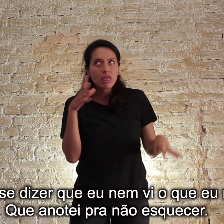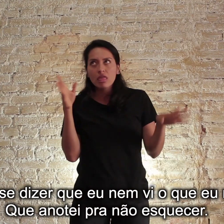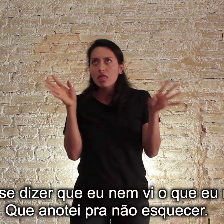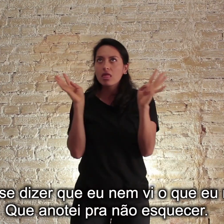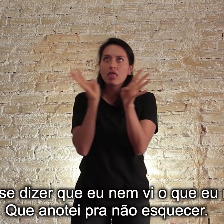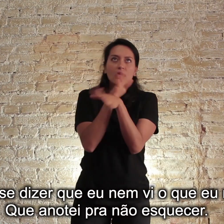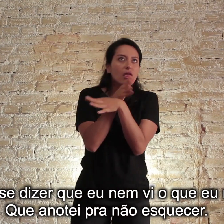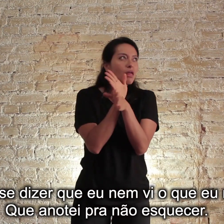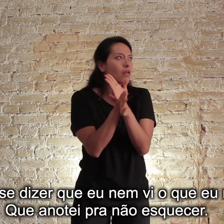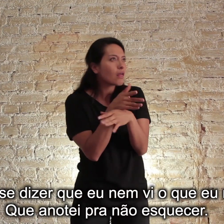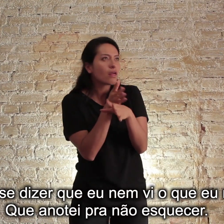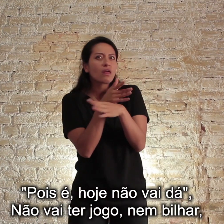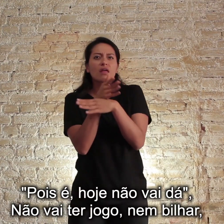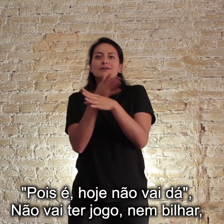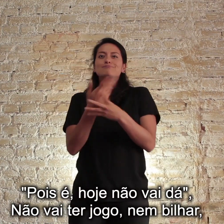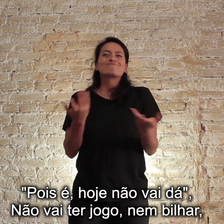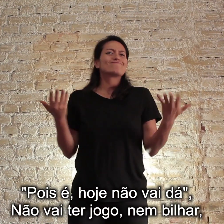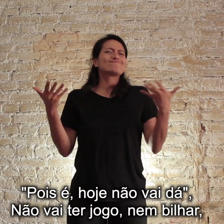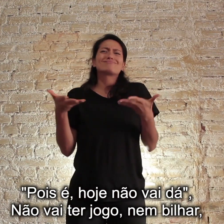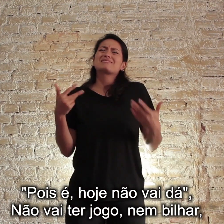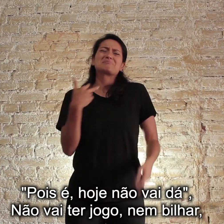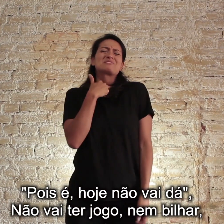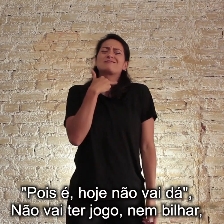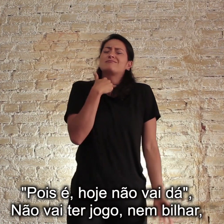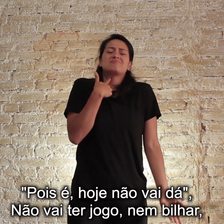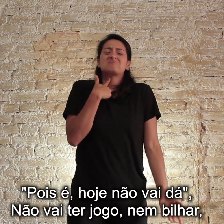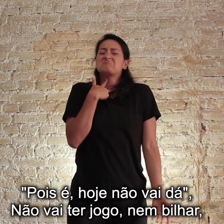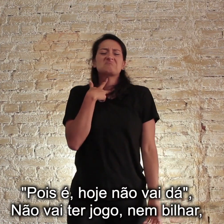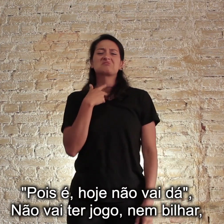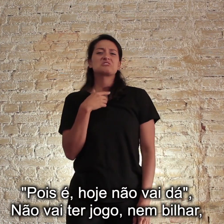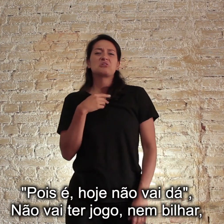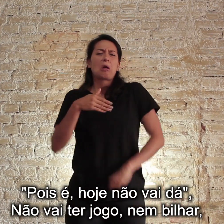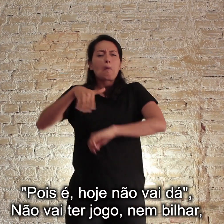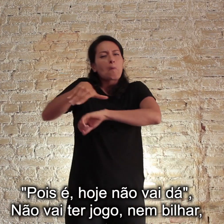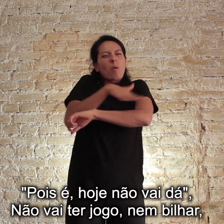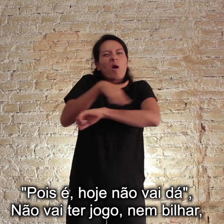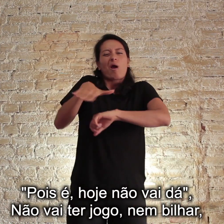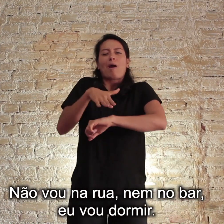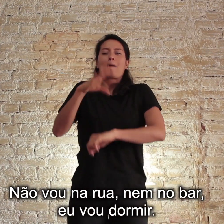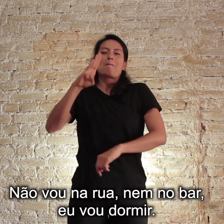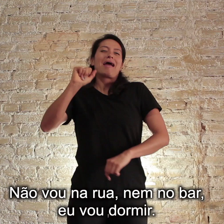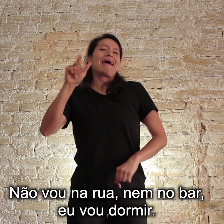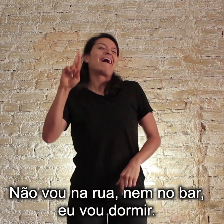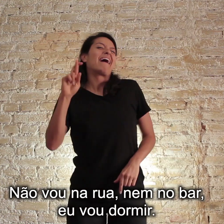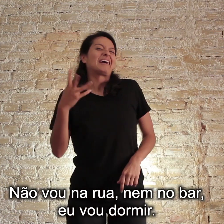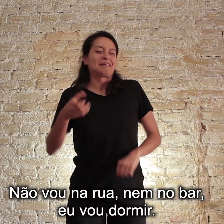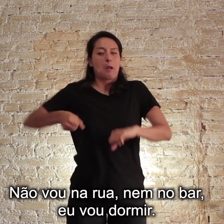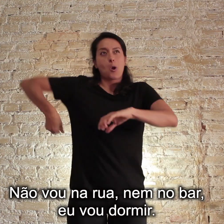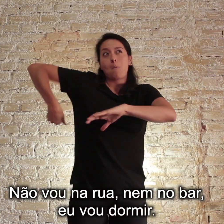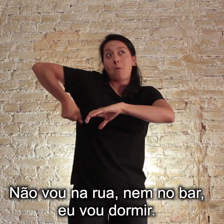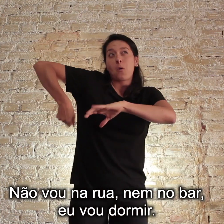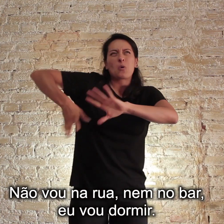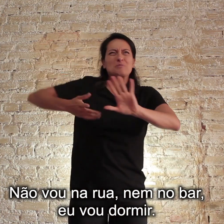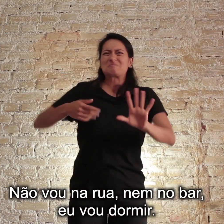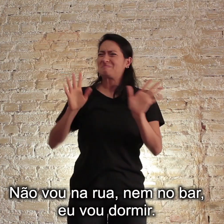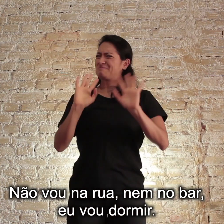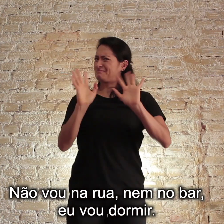Anotei pra não esquecer. Pois é, hoje não vai dar. Não vai ter jogo nem bilhar. Não vou na rua nem no bar. Eu vou